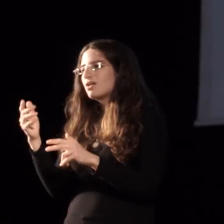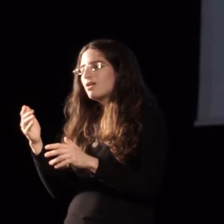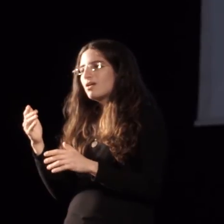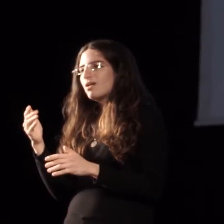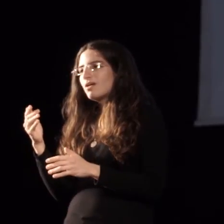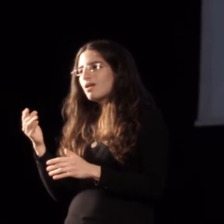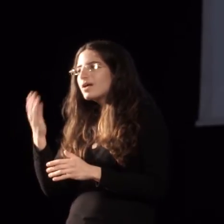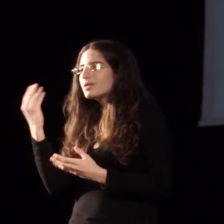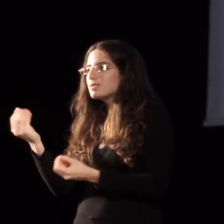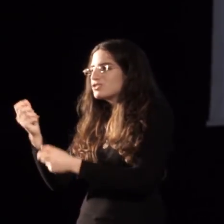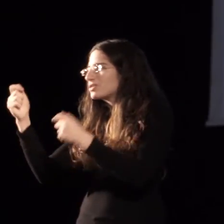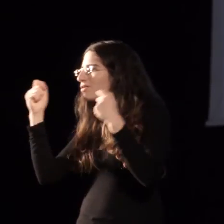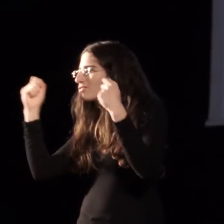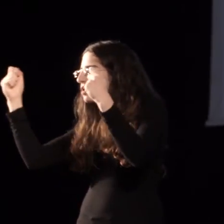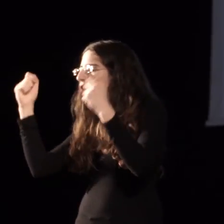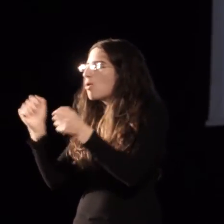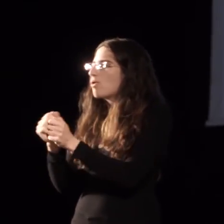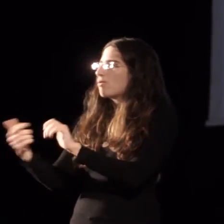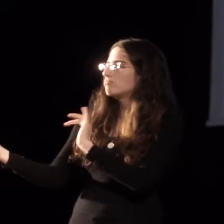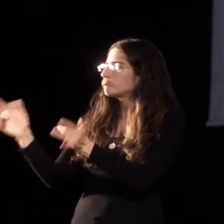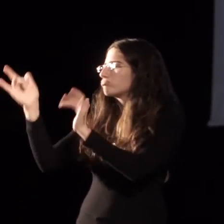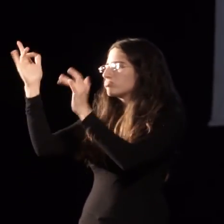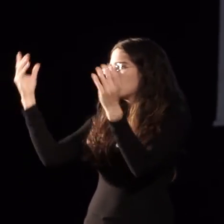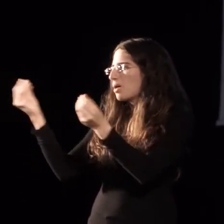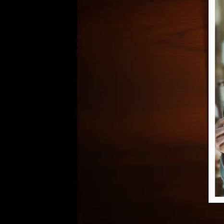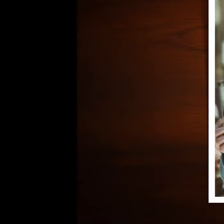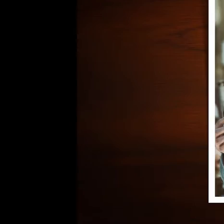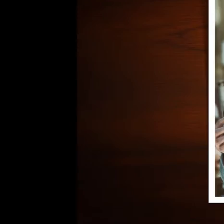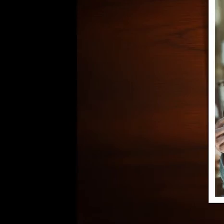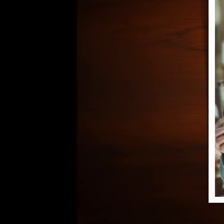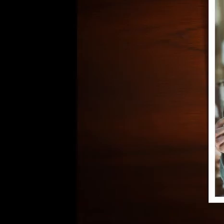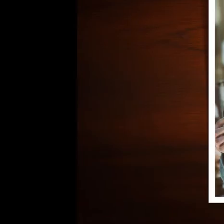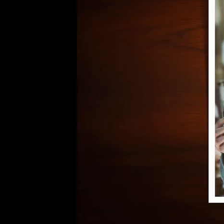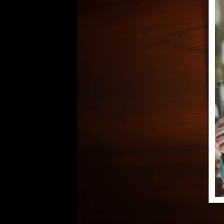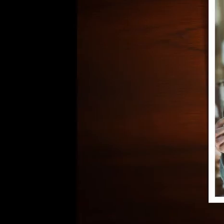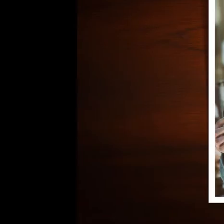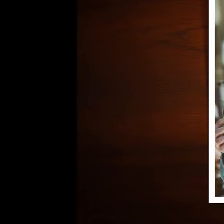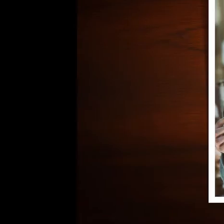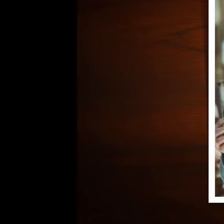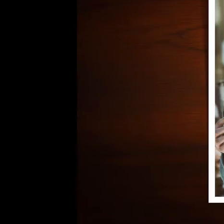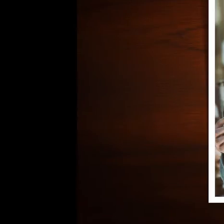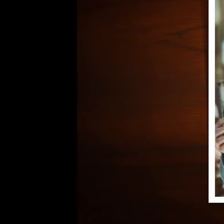שהרמתם, הייתם באיזו הפגנה או התווכחתם המון המון זמן עם מישהו בפייסבוק, הוויכוחים האלה שלא נגמרים